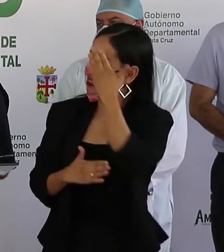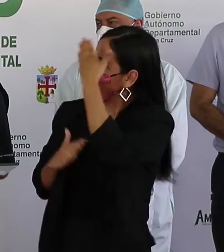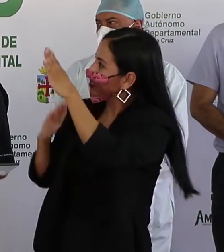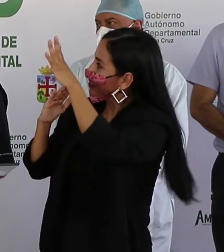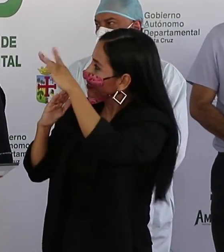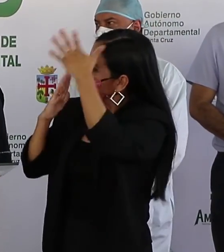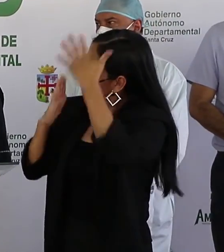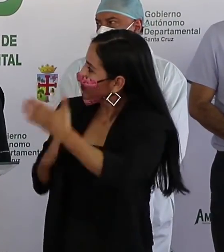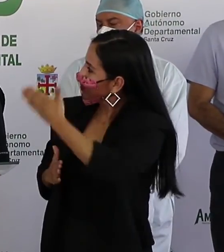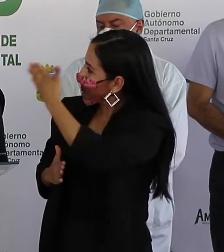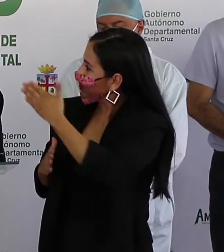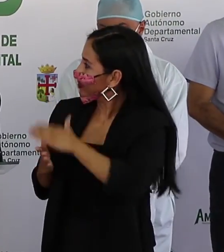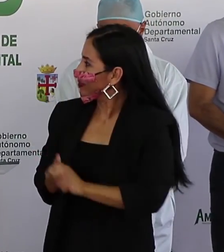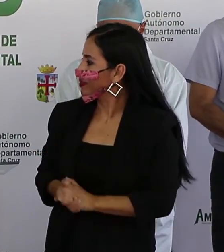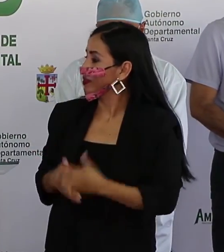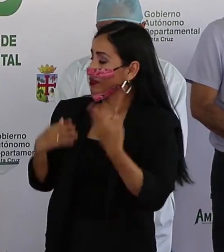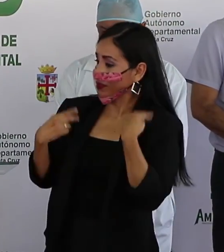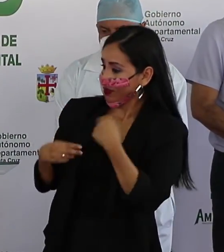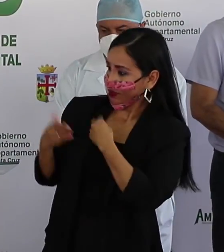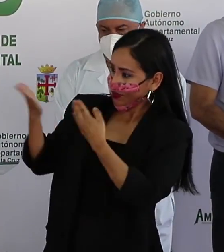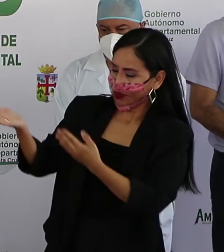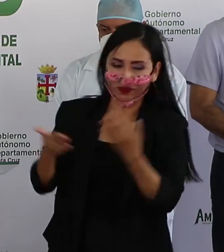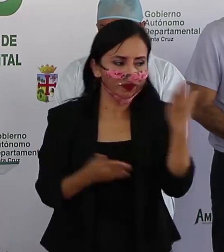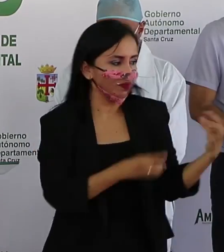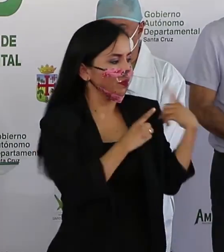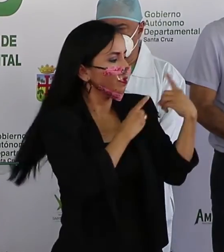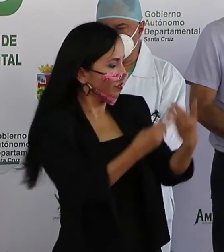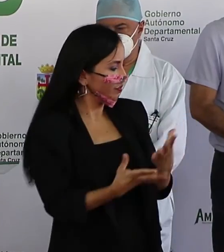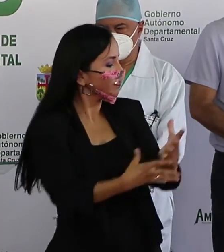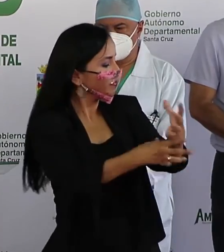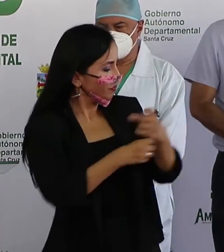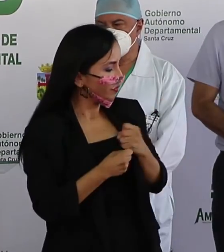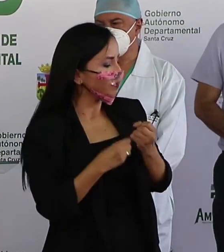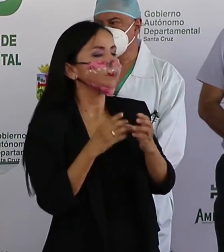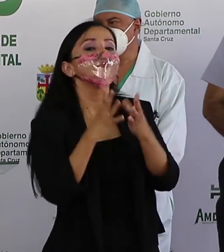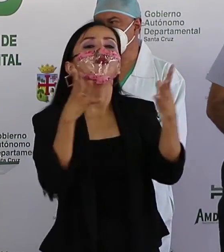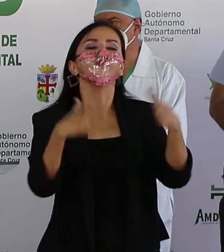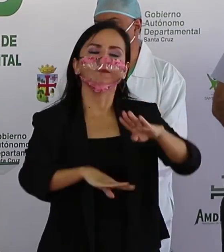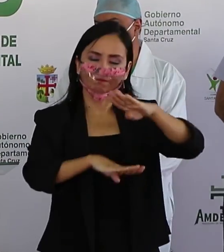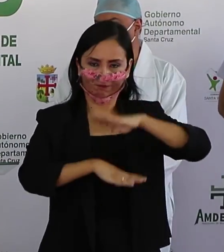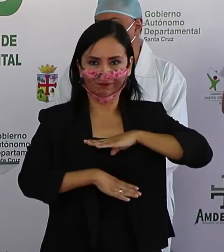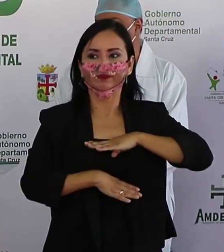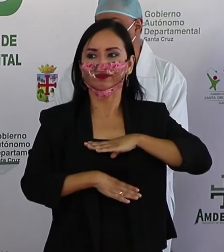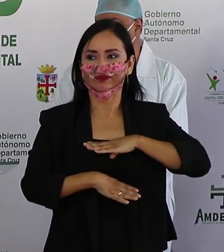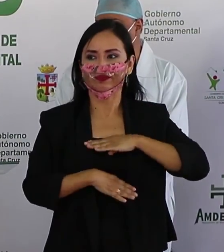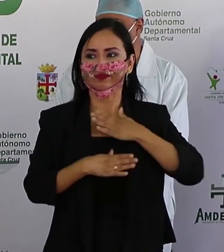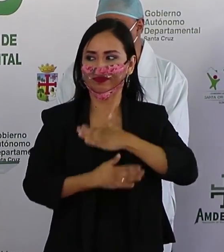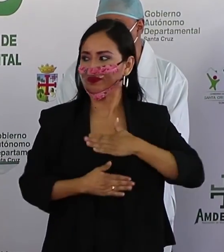cónsul, y recibimos esta donación con mucho beneplácito.